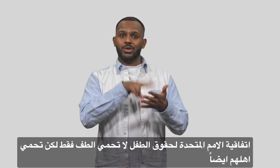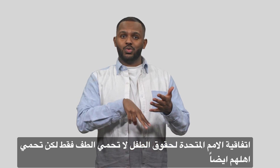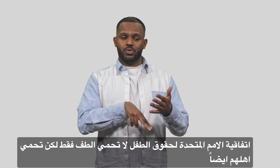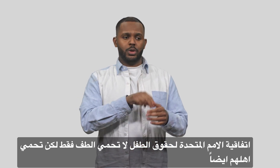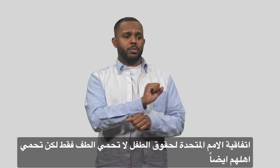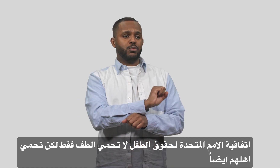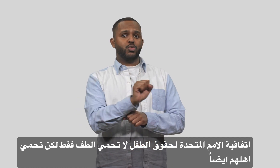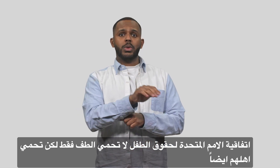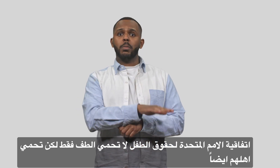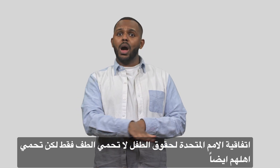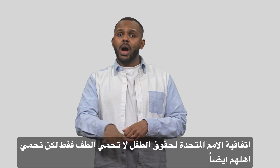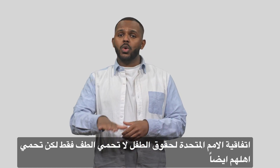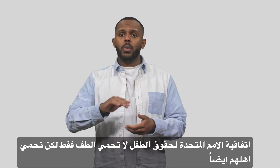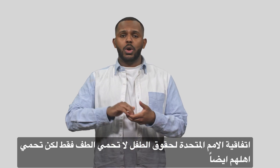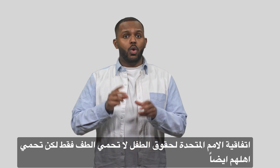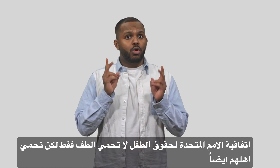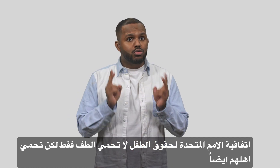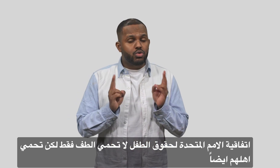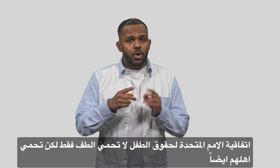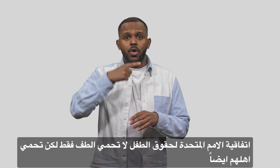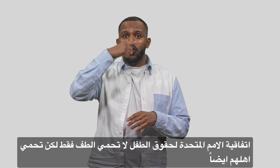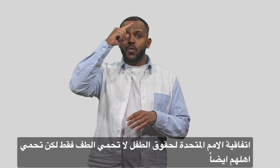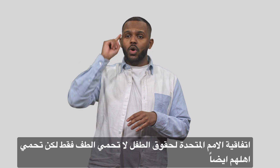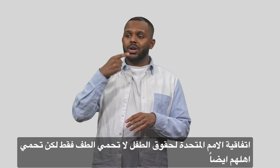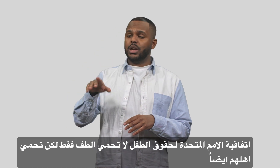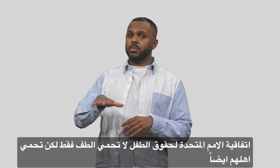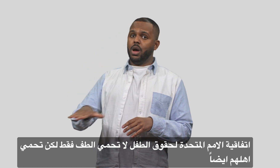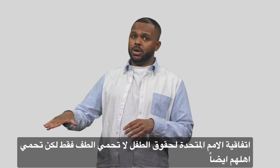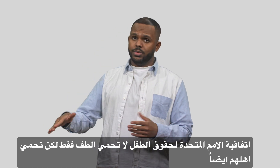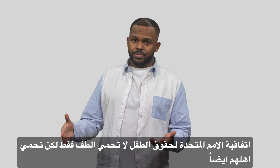اتفاقية الأمم المتحدة لحقوق الطفل لا تحمي الطفل فقط، لكن تحمي أهلهم أيضا.